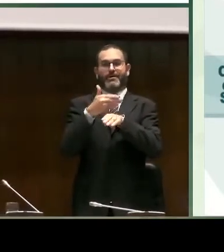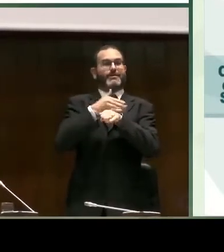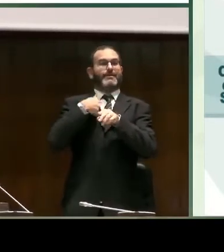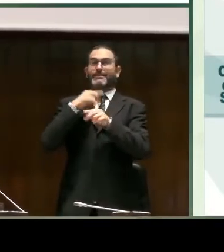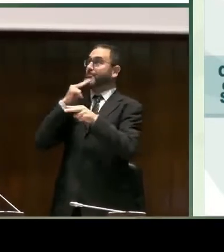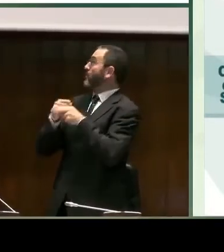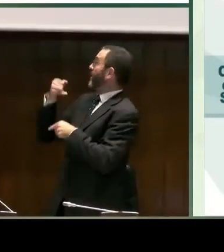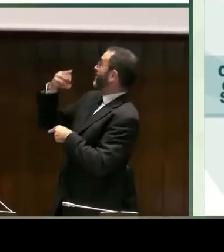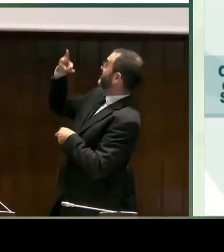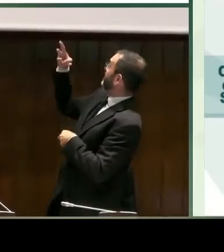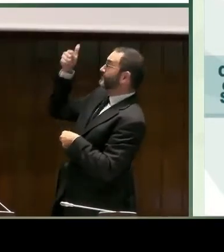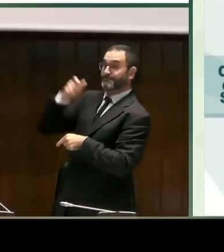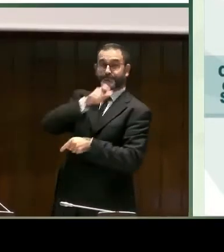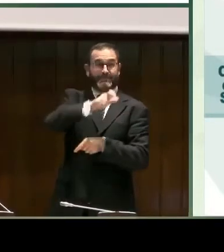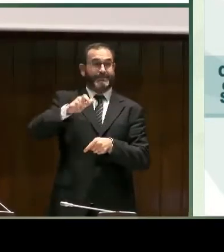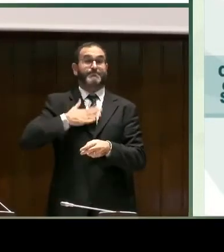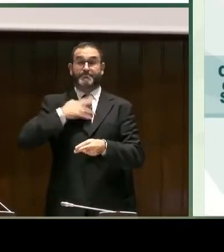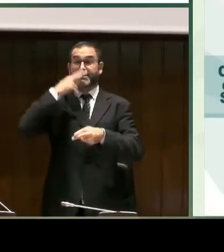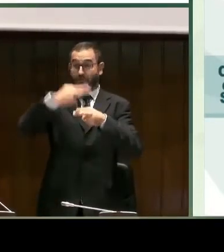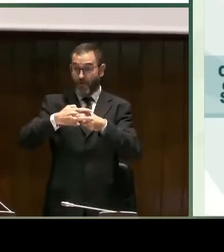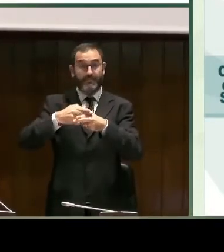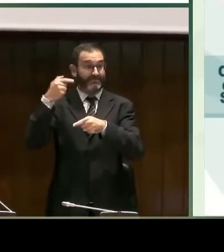Pues nada, retrocedo un poco.